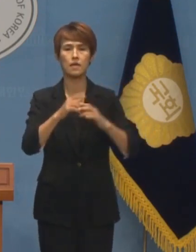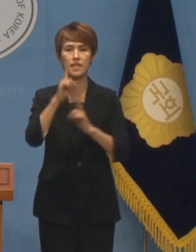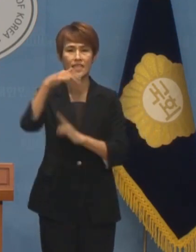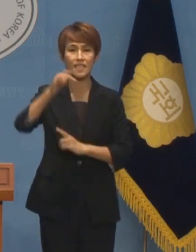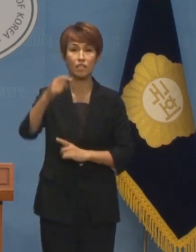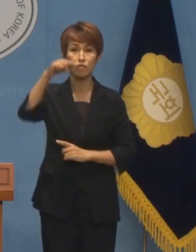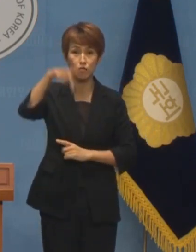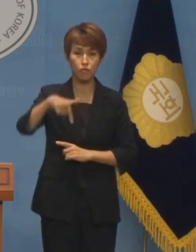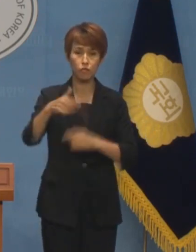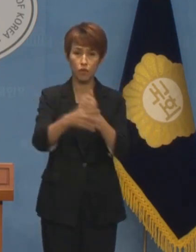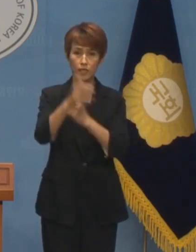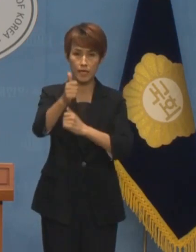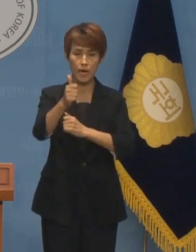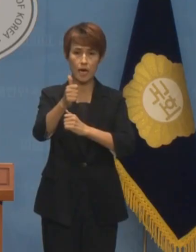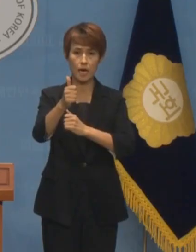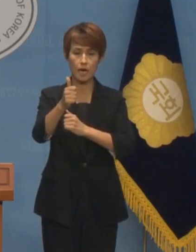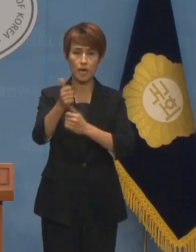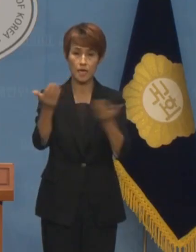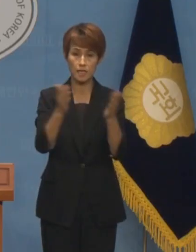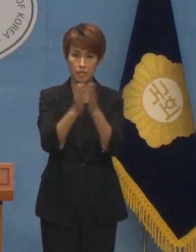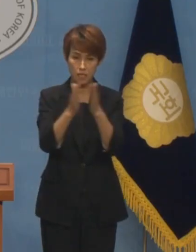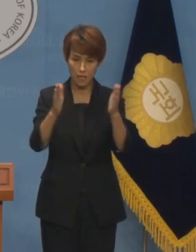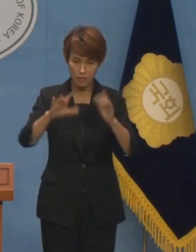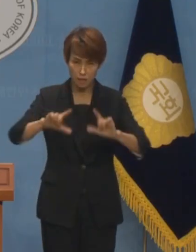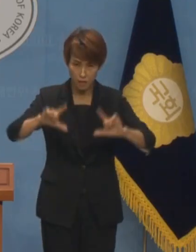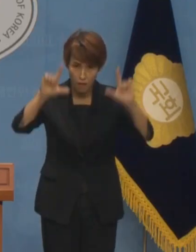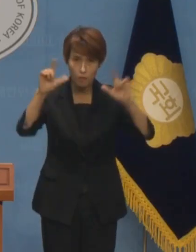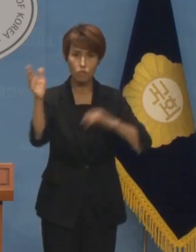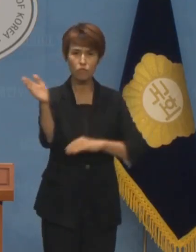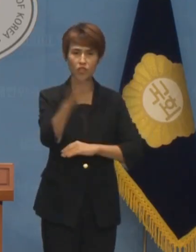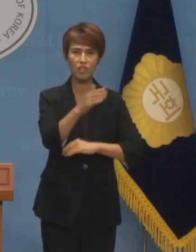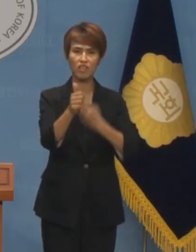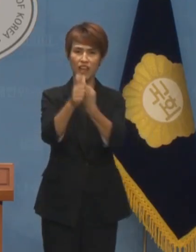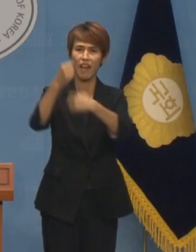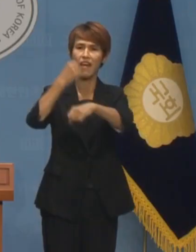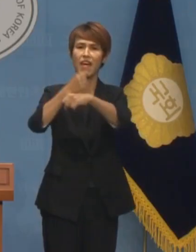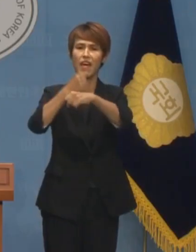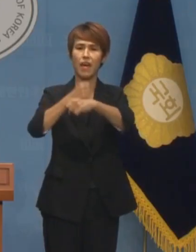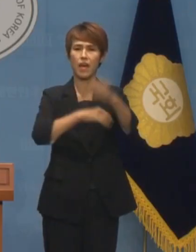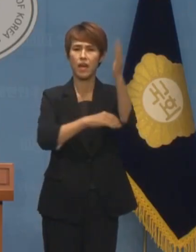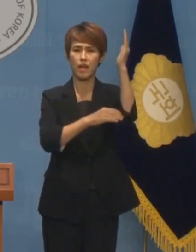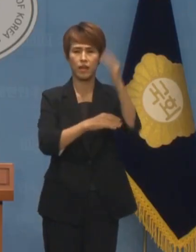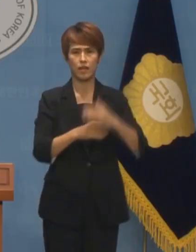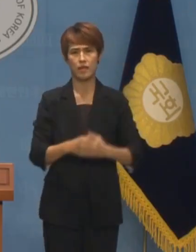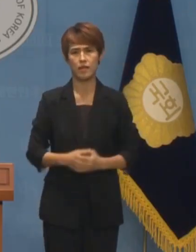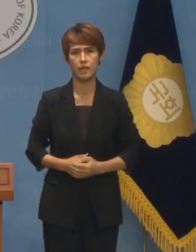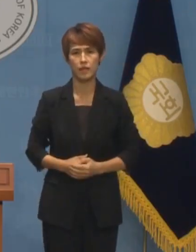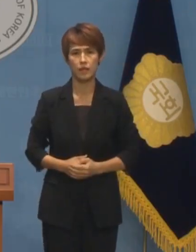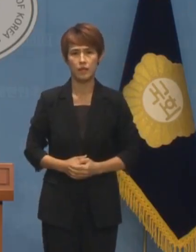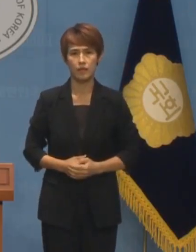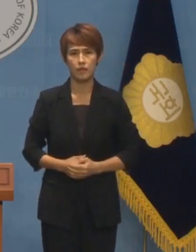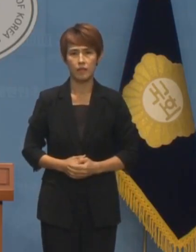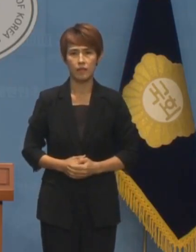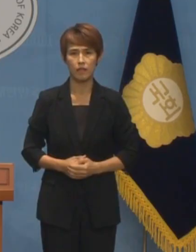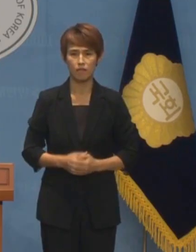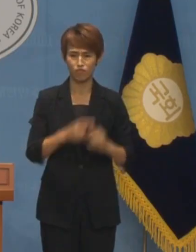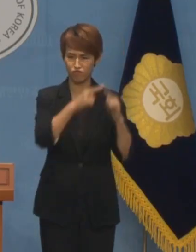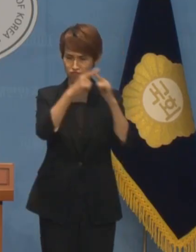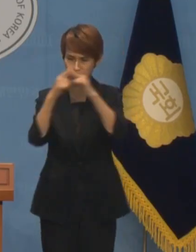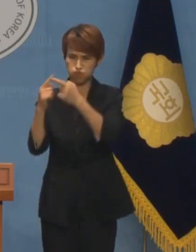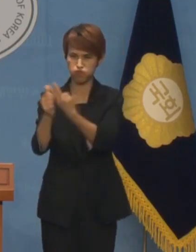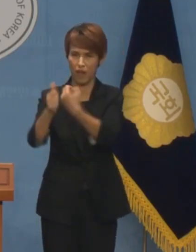이진숙 위원장이 출근한 첫날부터 탄핵을 하겠다며 으름장을 놓았습니다. 묻지마